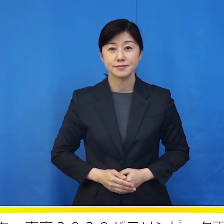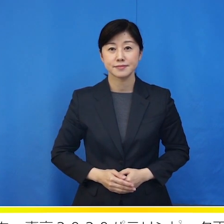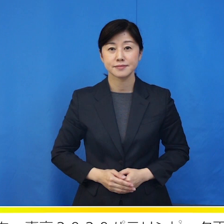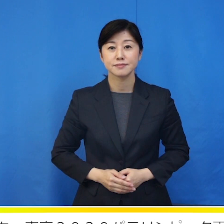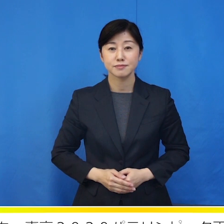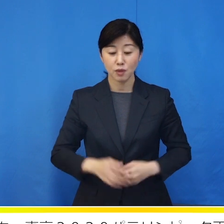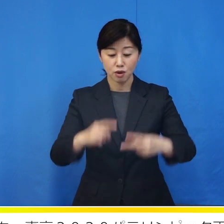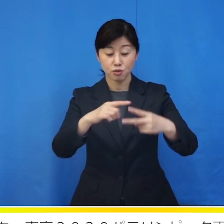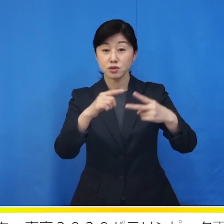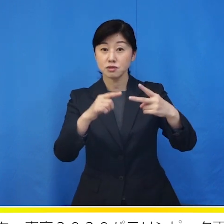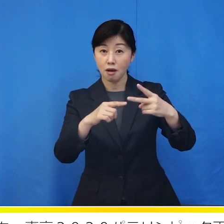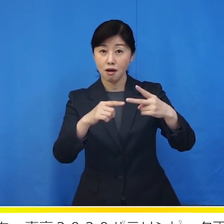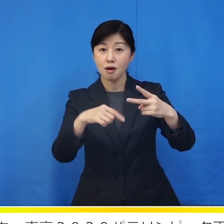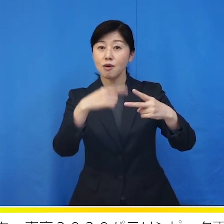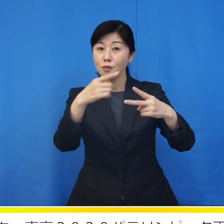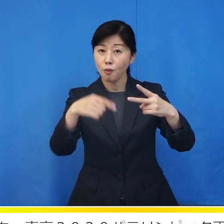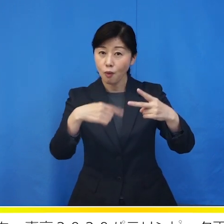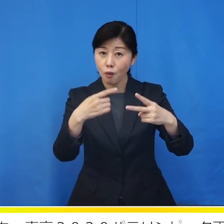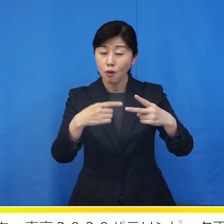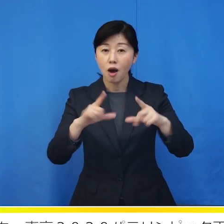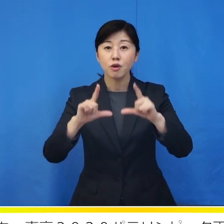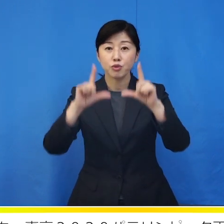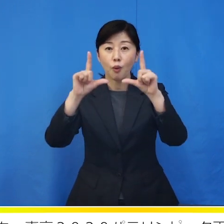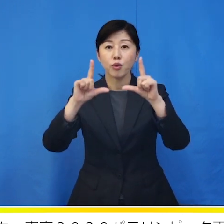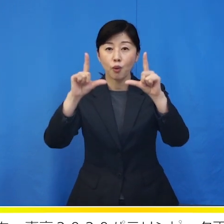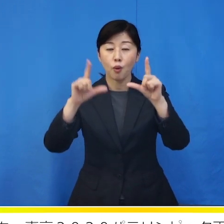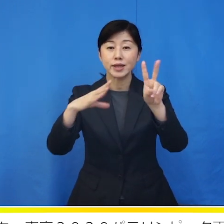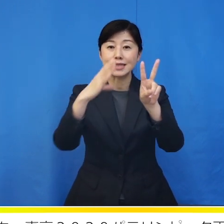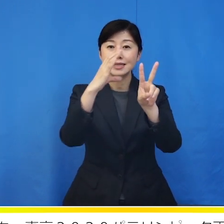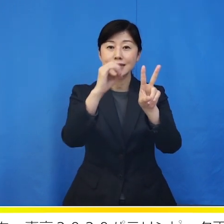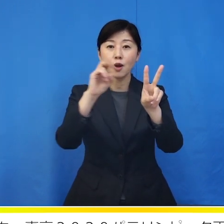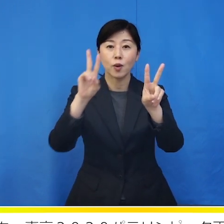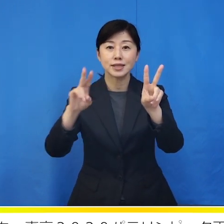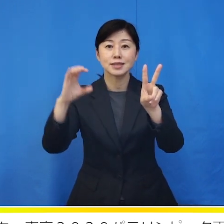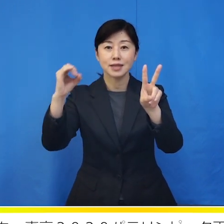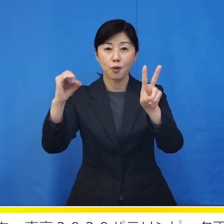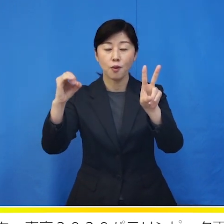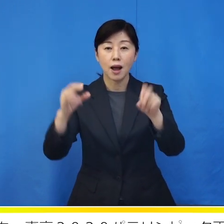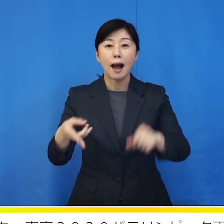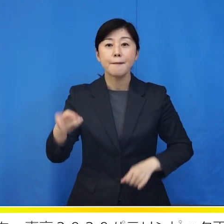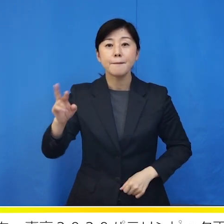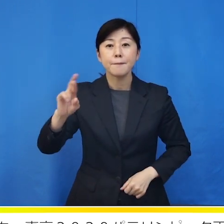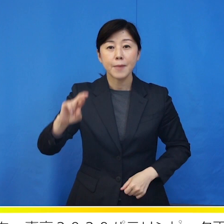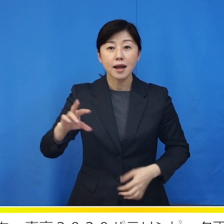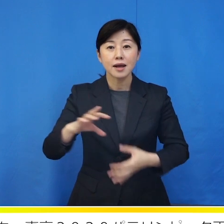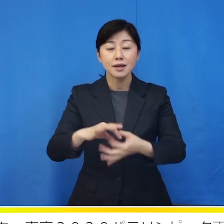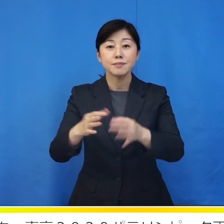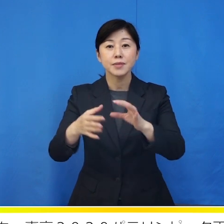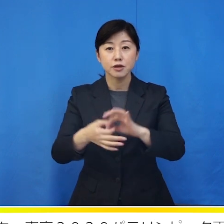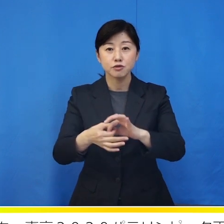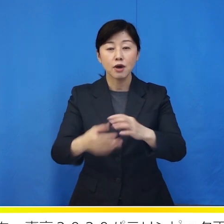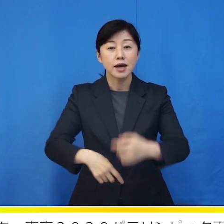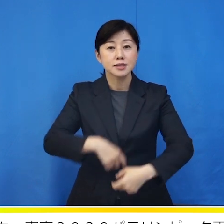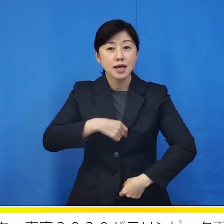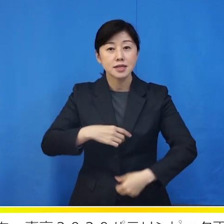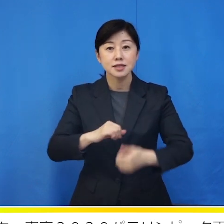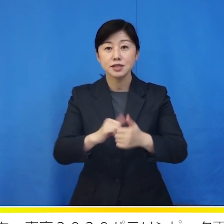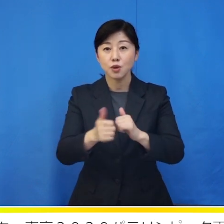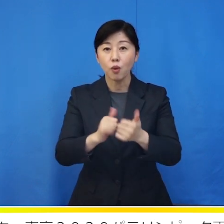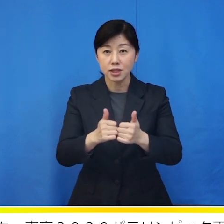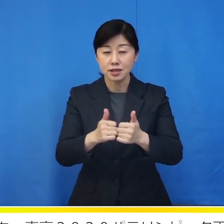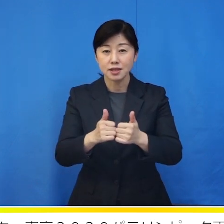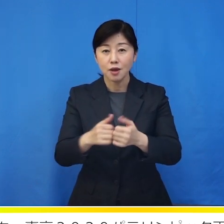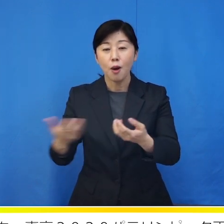どちらの体験会も tokyo 2020パラリンピック正式競技のボッチャや手軽に